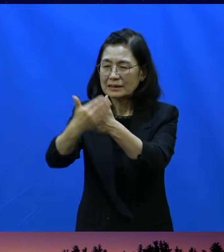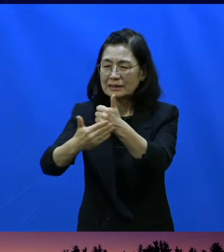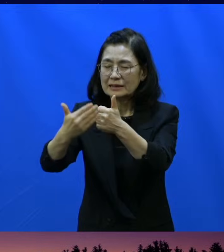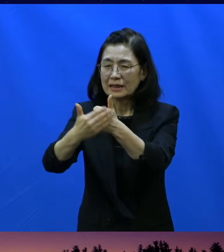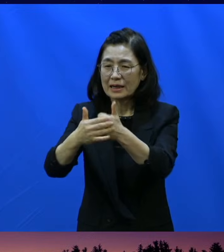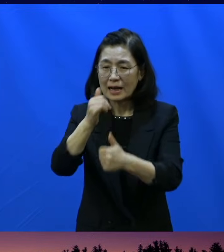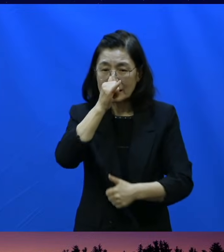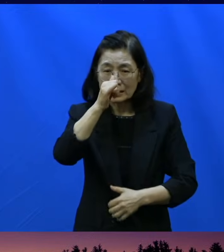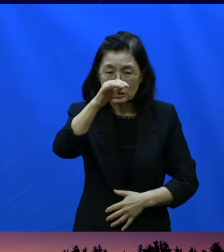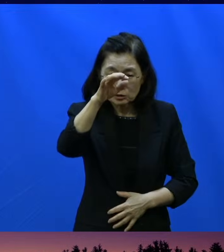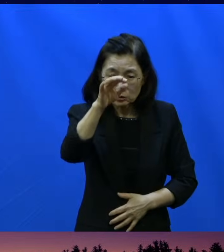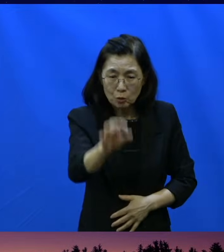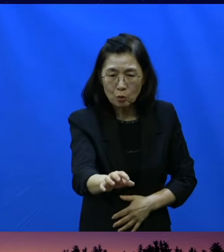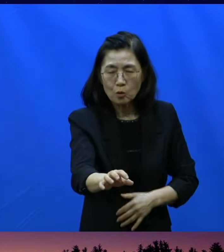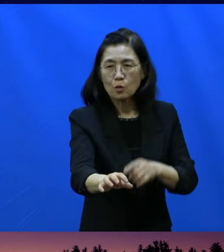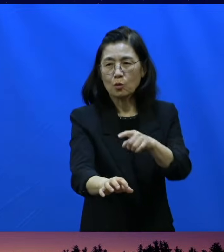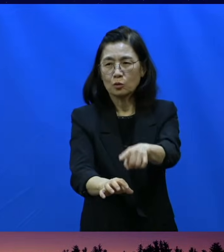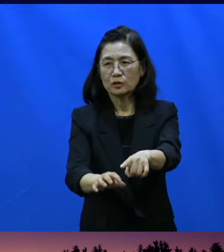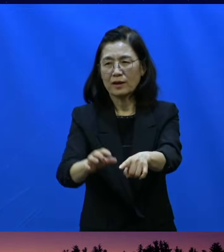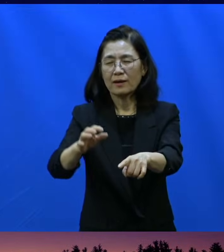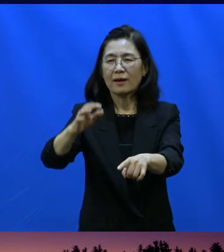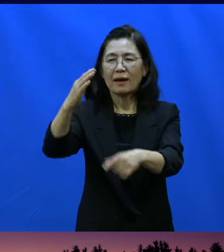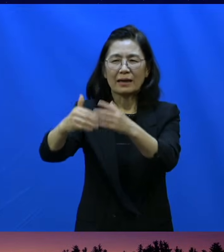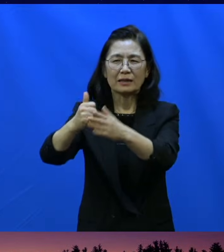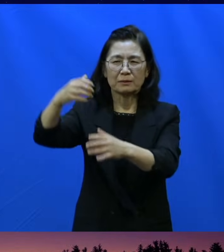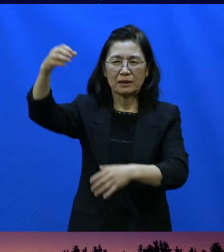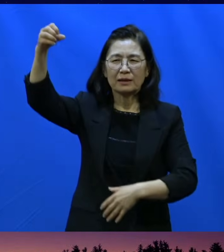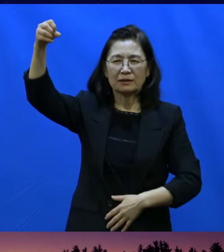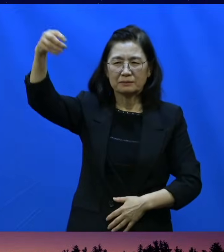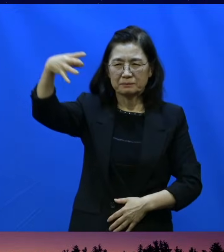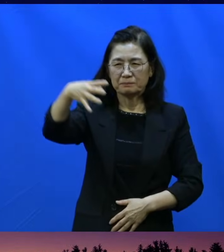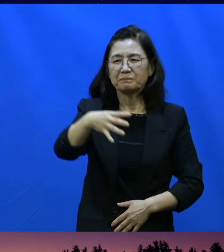그게 빛이 임하는 거고.